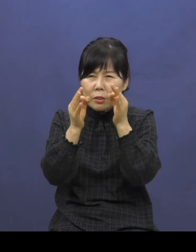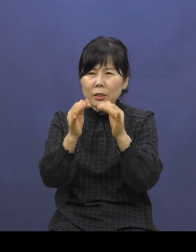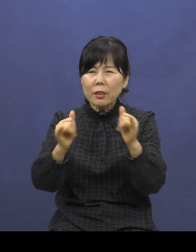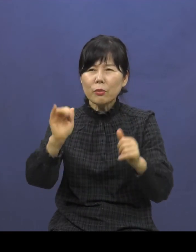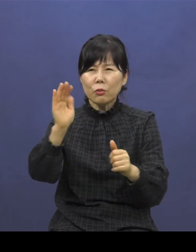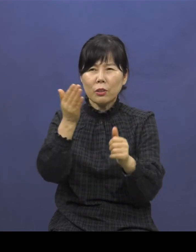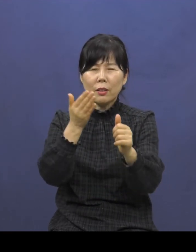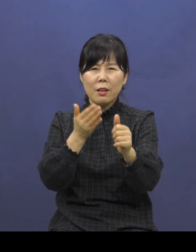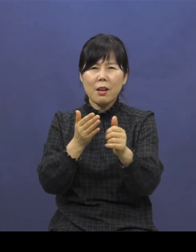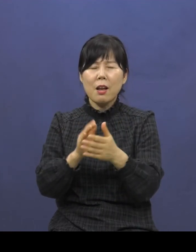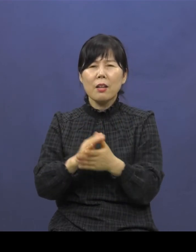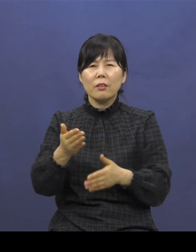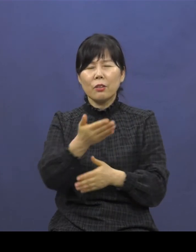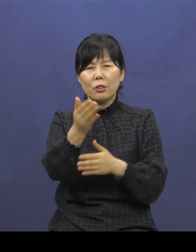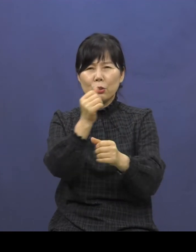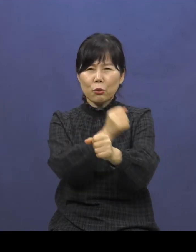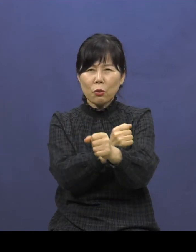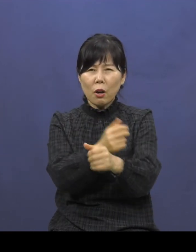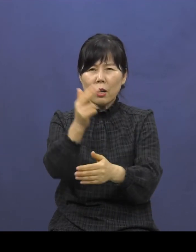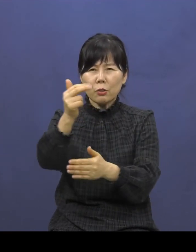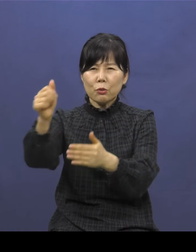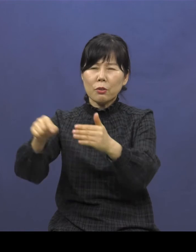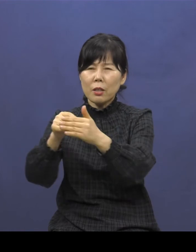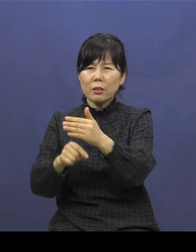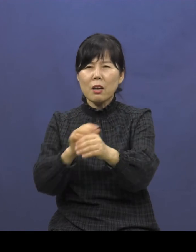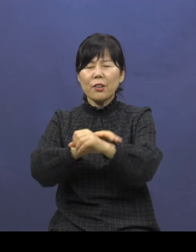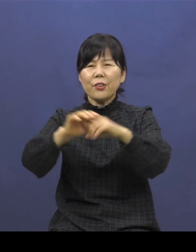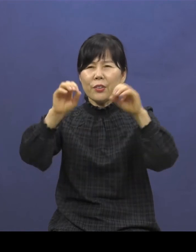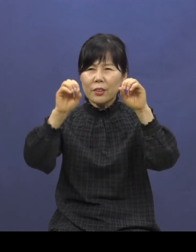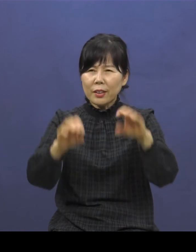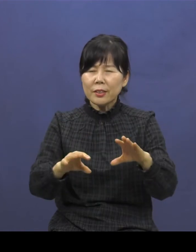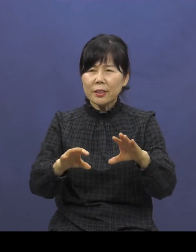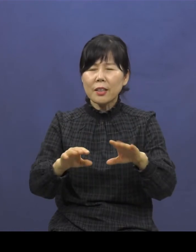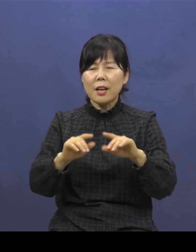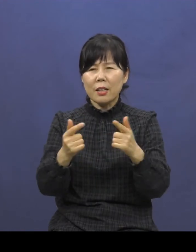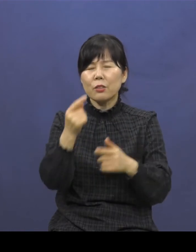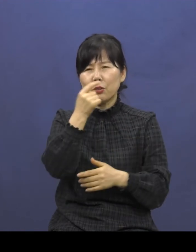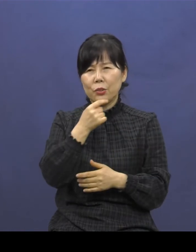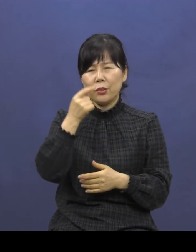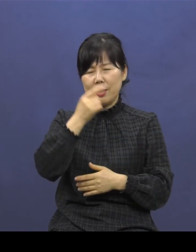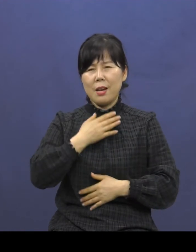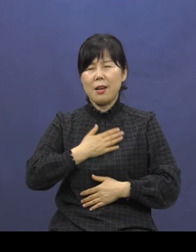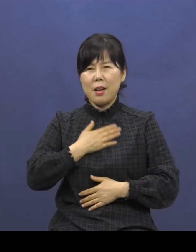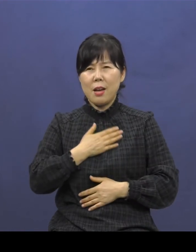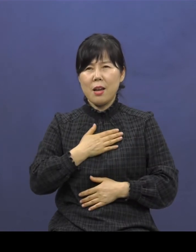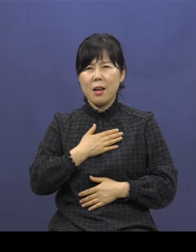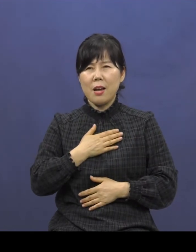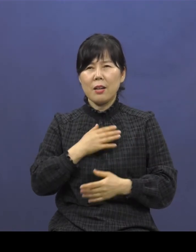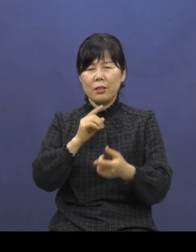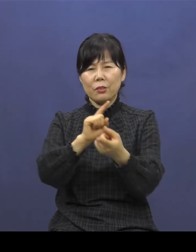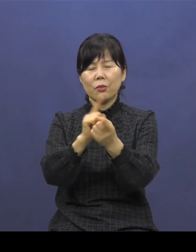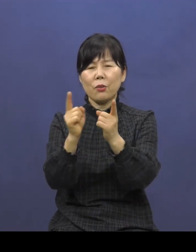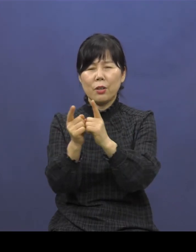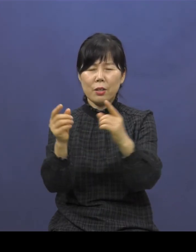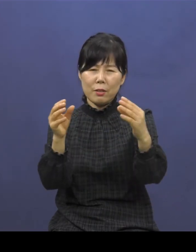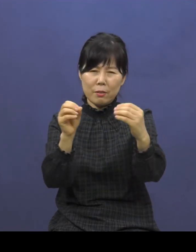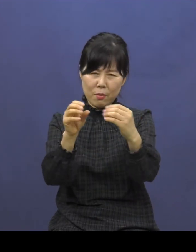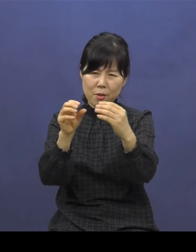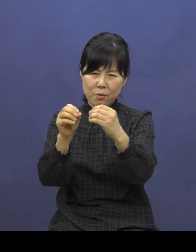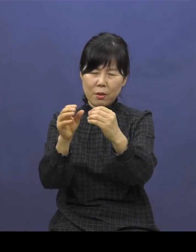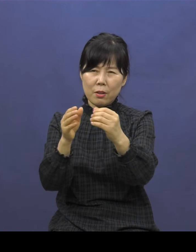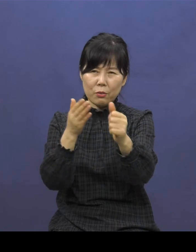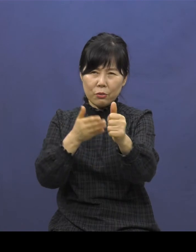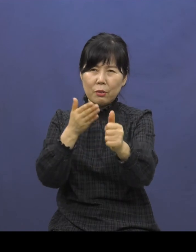더욱 힘쓰는 자들이 되라. 이는 너의 수고가 주 안에서 헛되지 않은 줄 알미라.